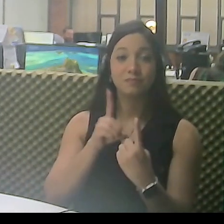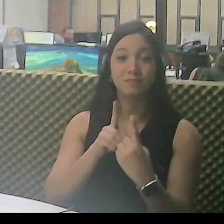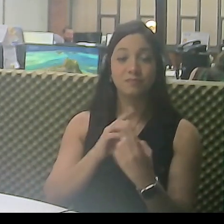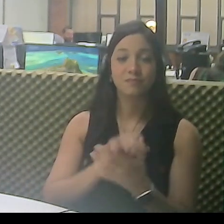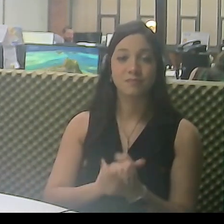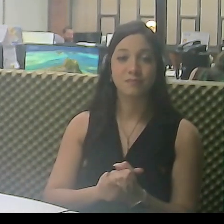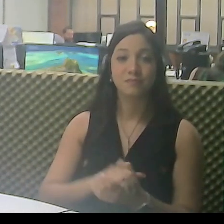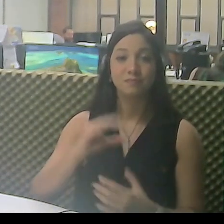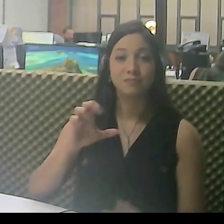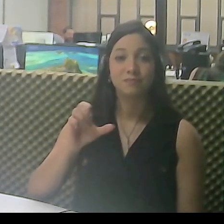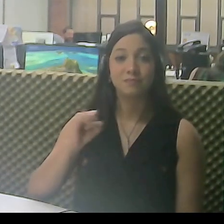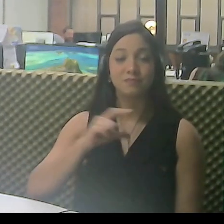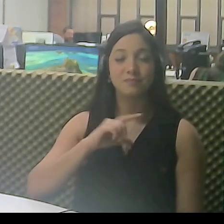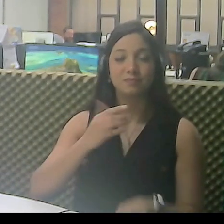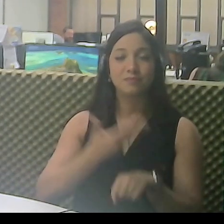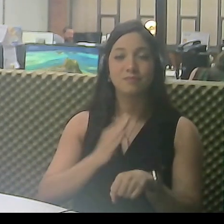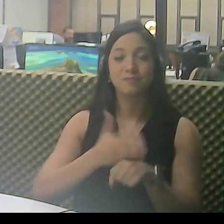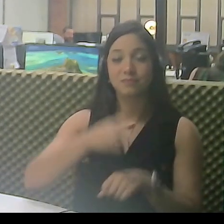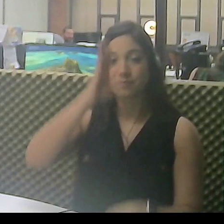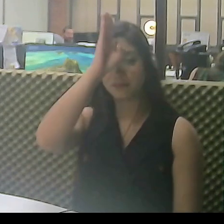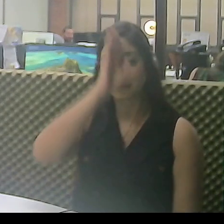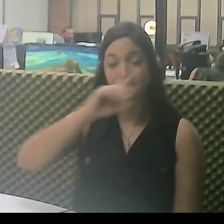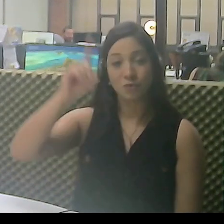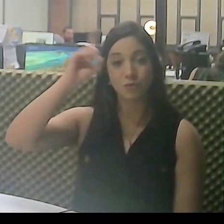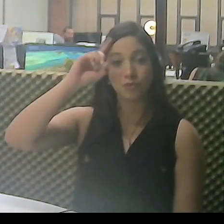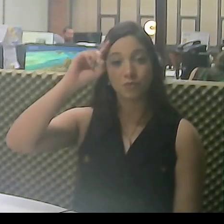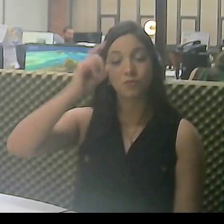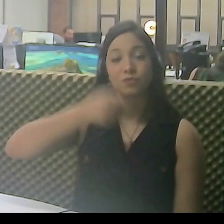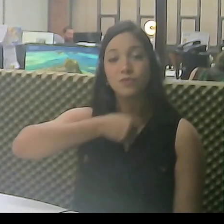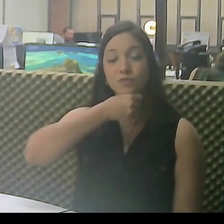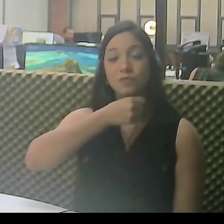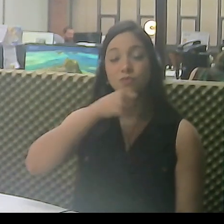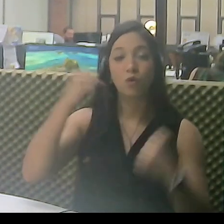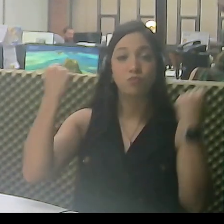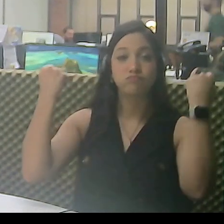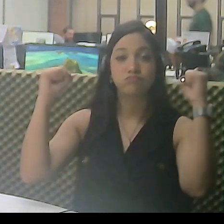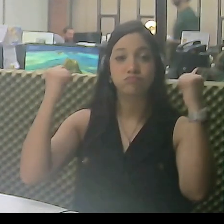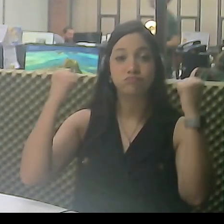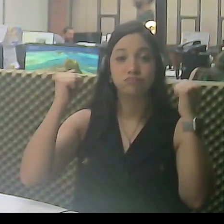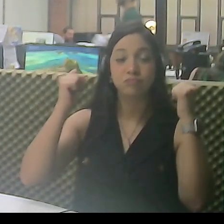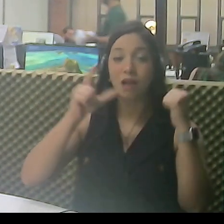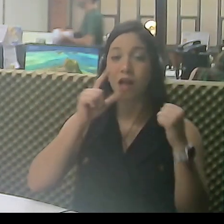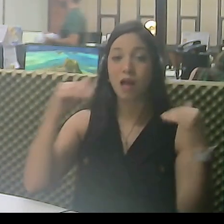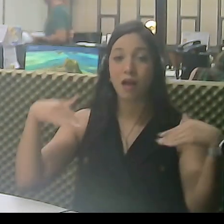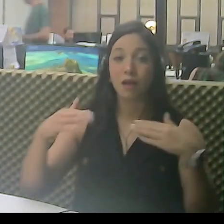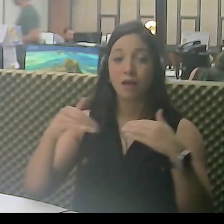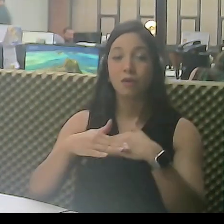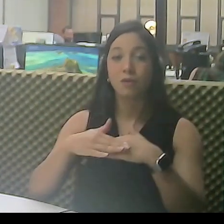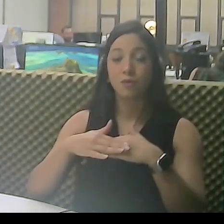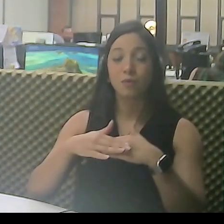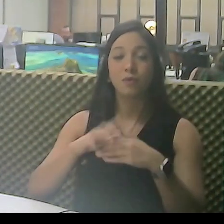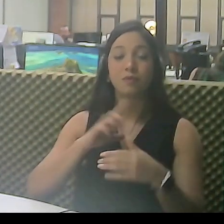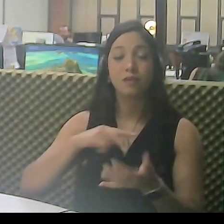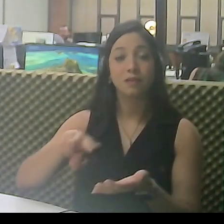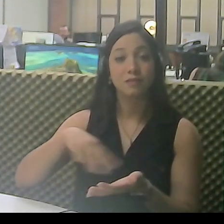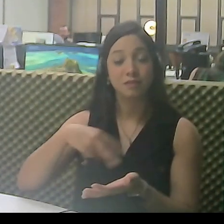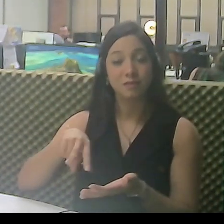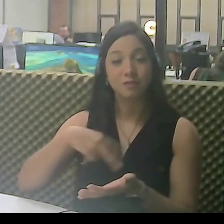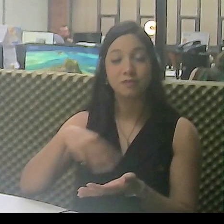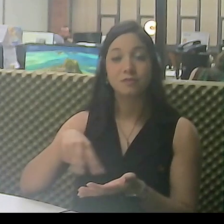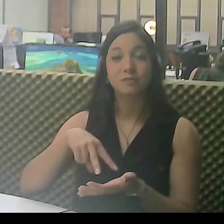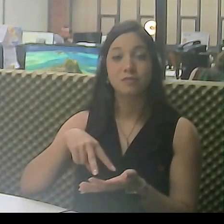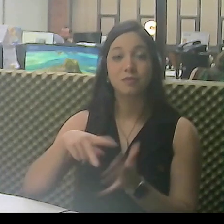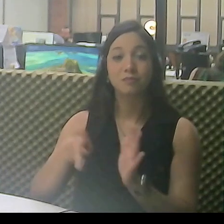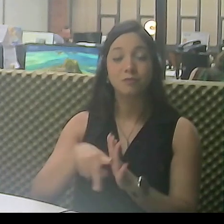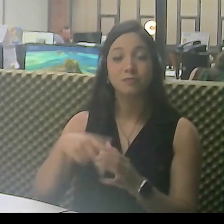Os CEAS oferecem atividades gratuitas e diárias a idosos, como musculação, hidroginástica, ginástica, dança de salão,